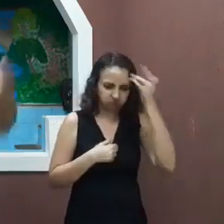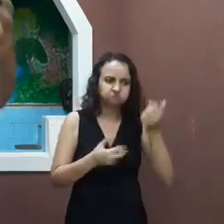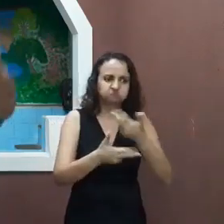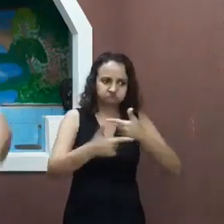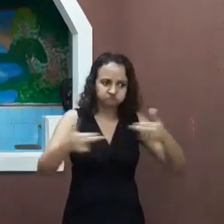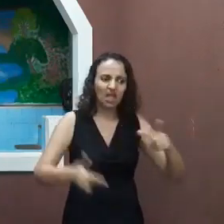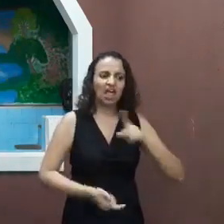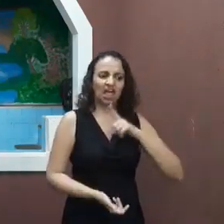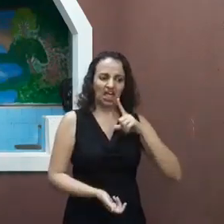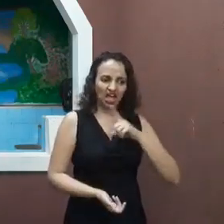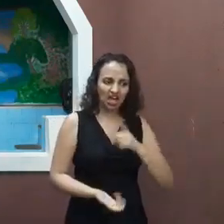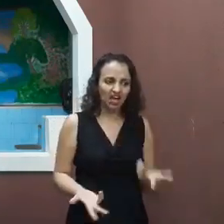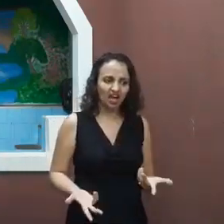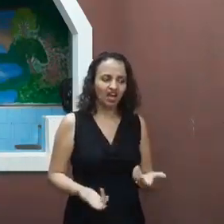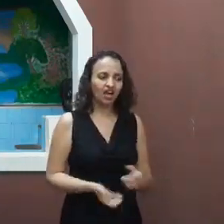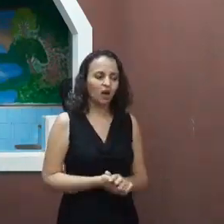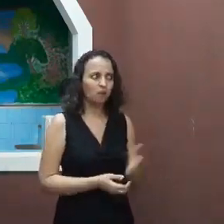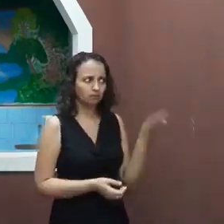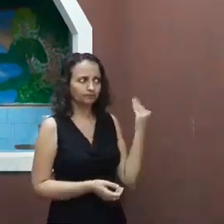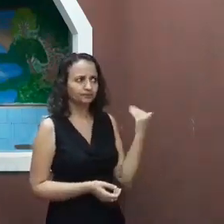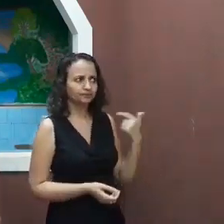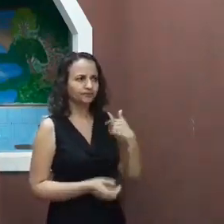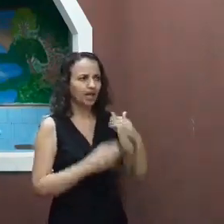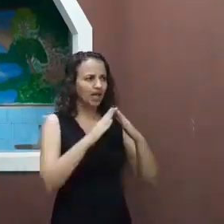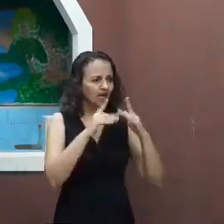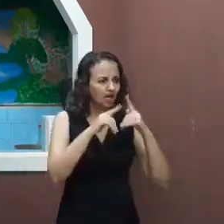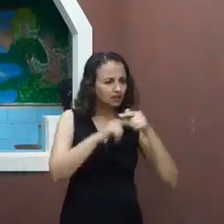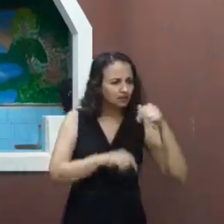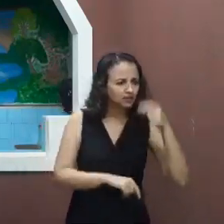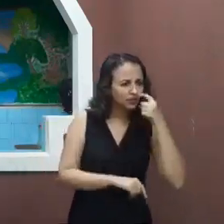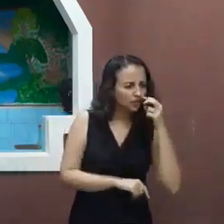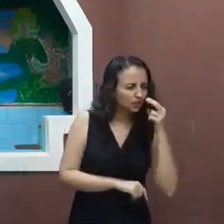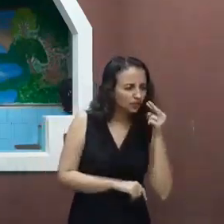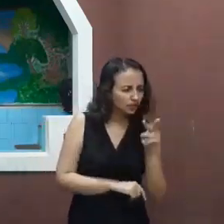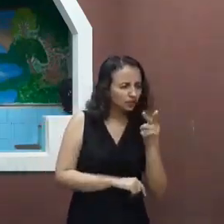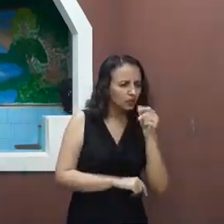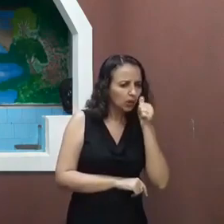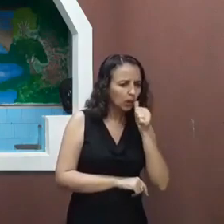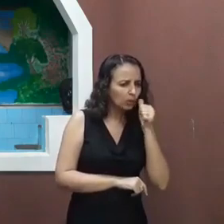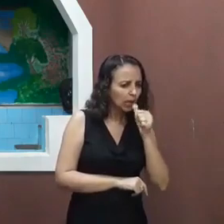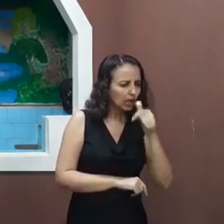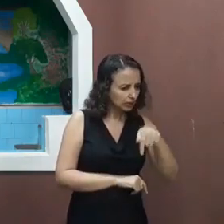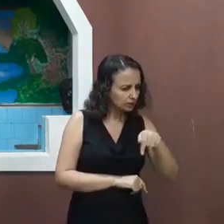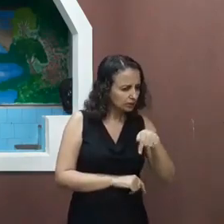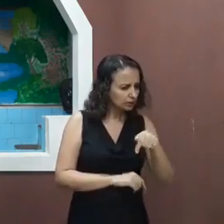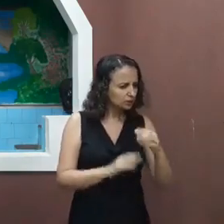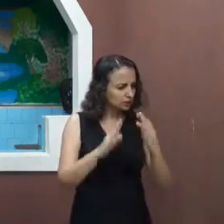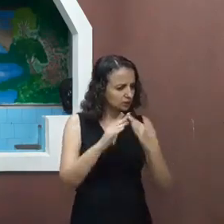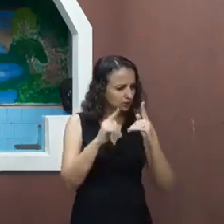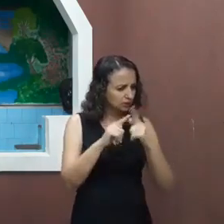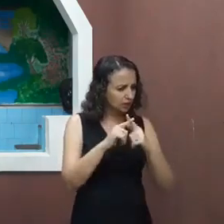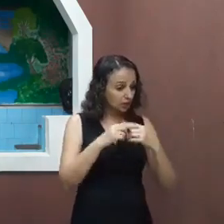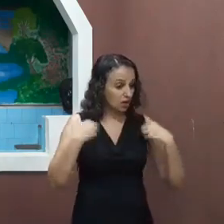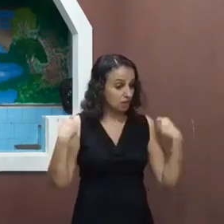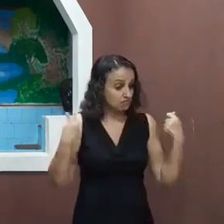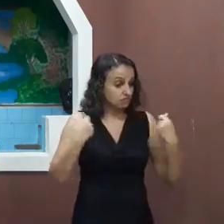Eu vi um dia uma irmã desta igreja, e eu vi ela entregando uma